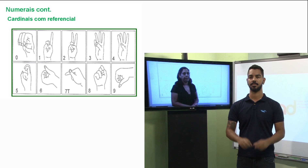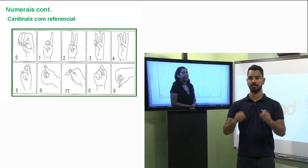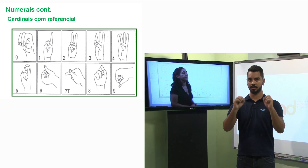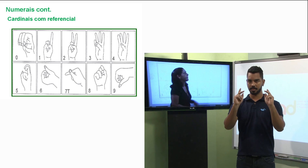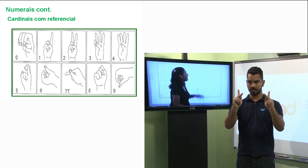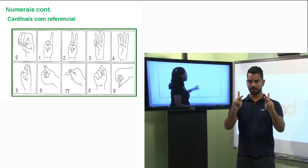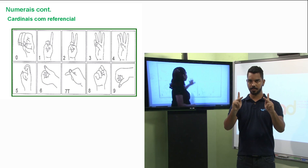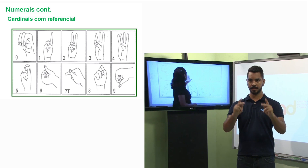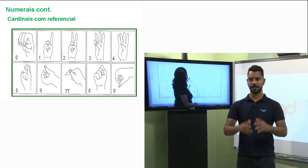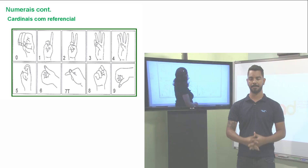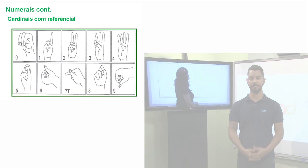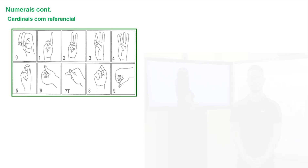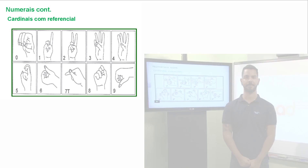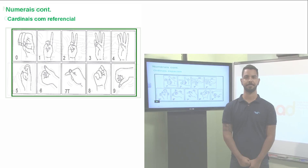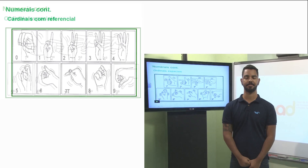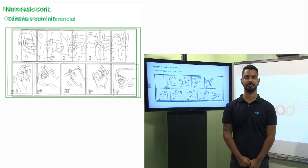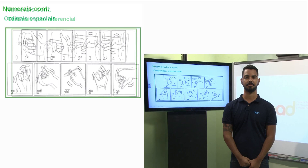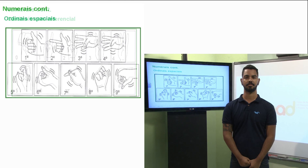ok?